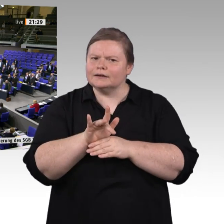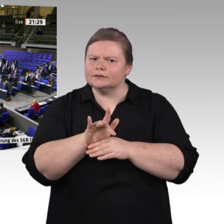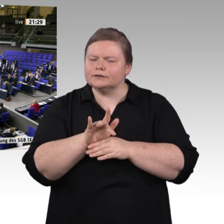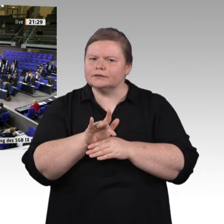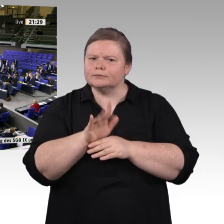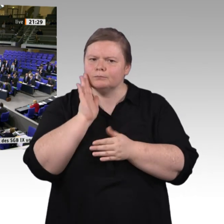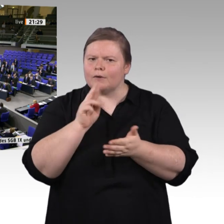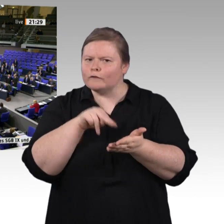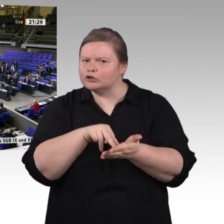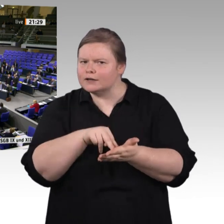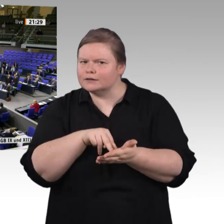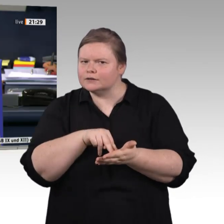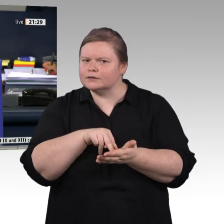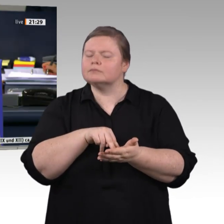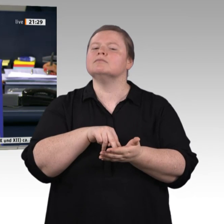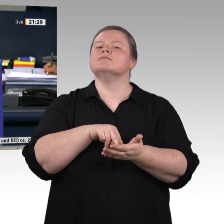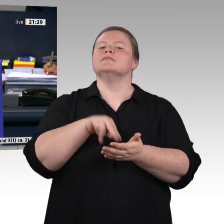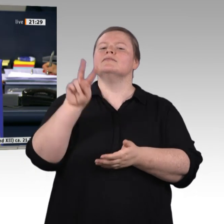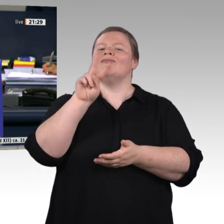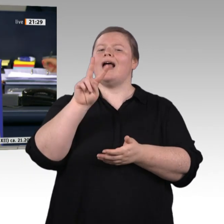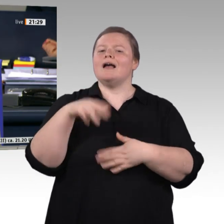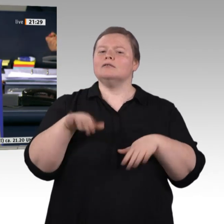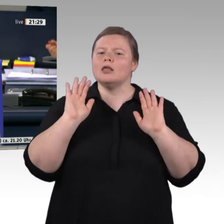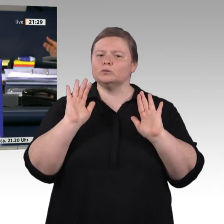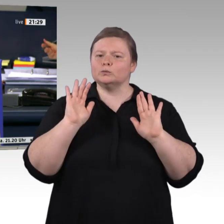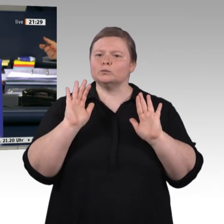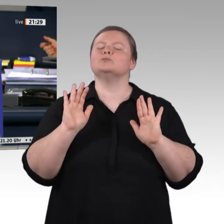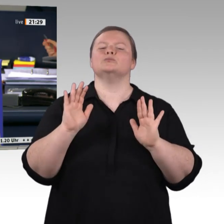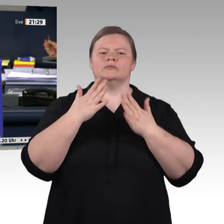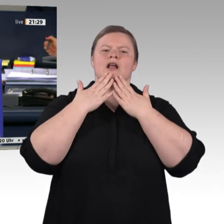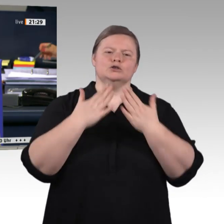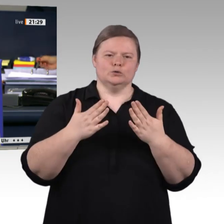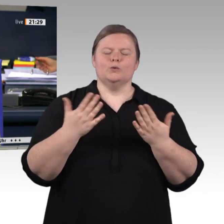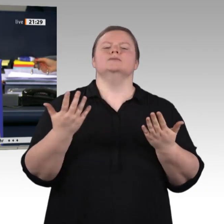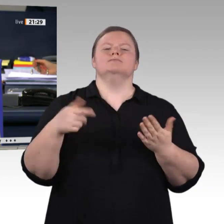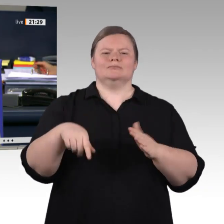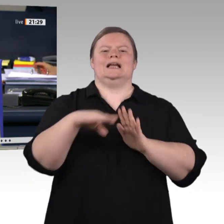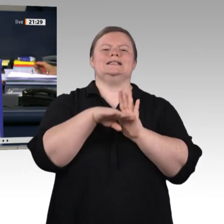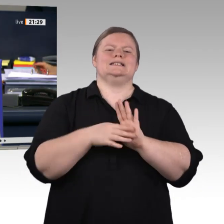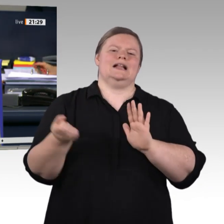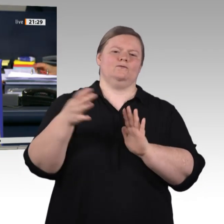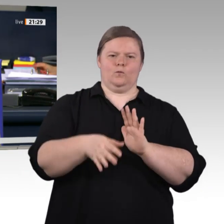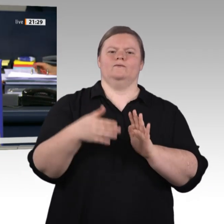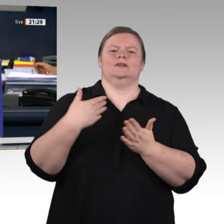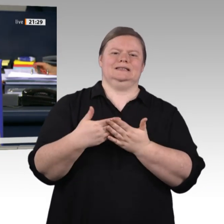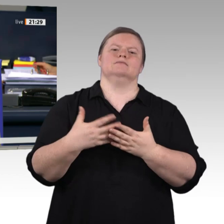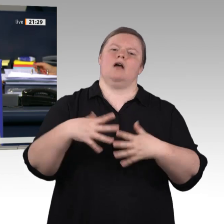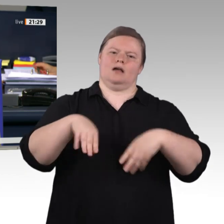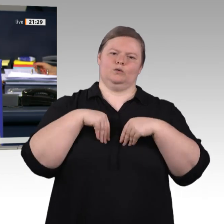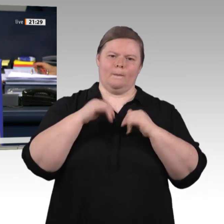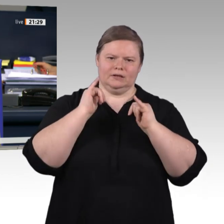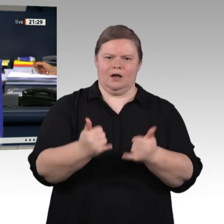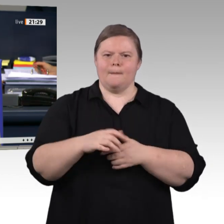Dankeschön. Der Gesetzentwurf ist angenommen bei Zustimmung der Fraktion Die Linke,